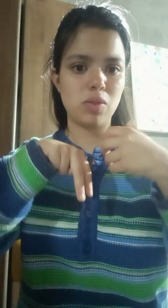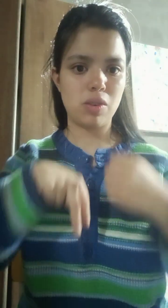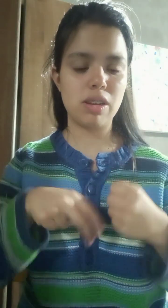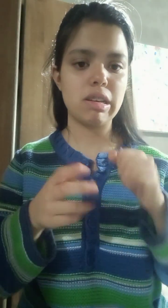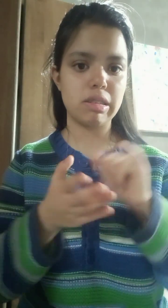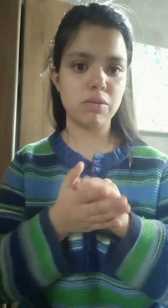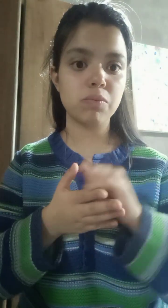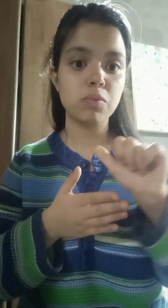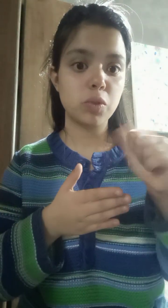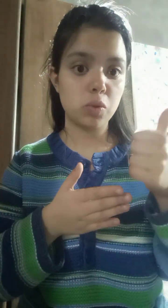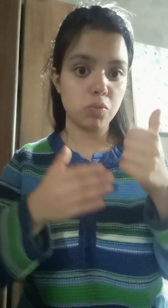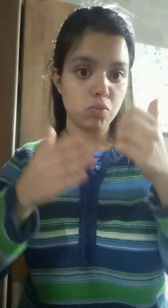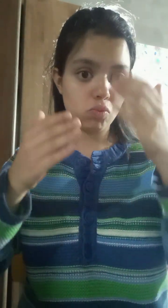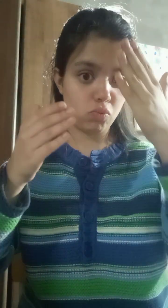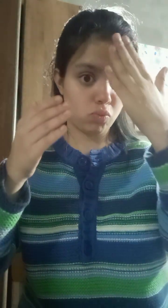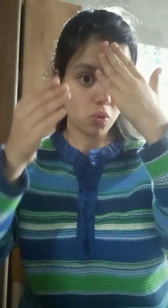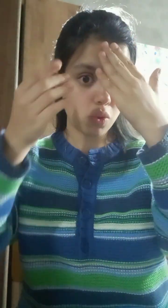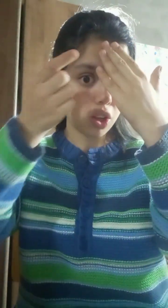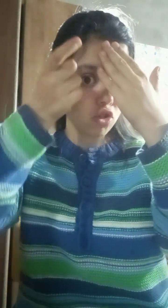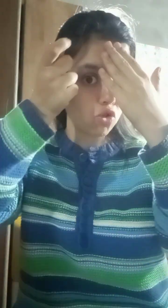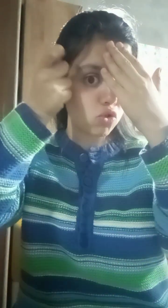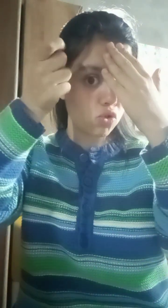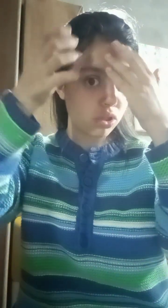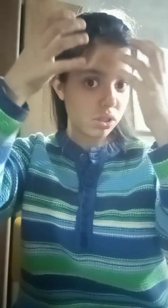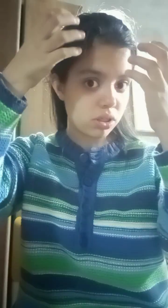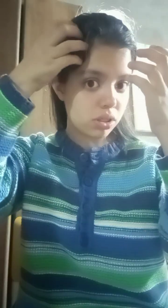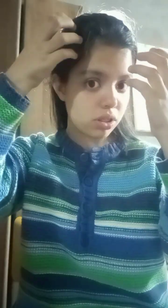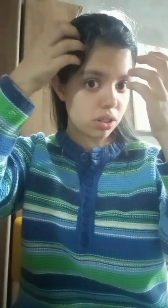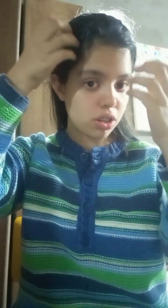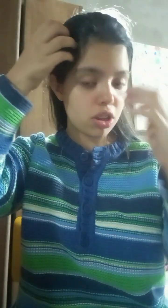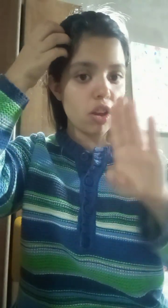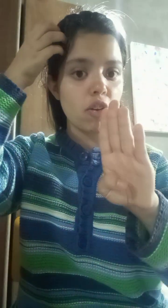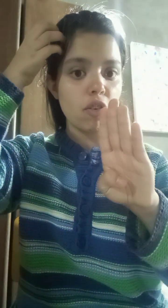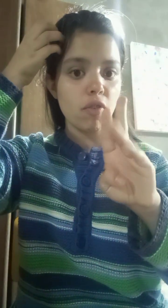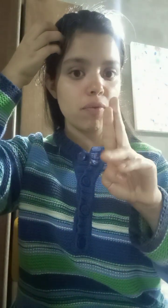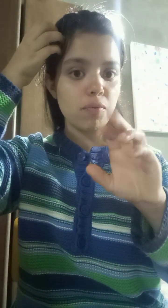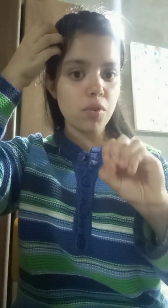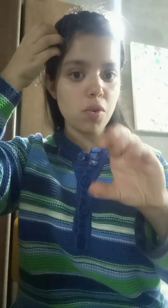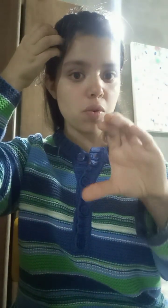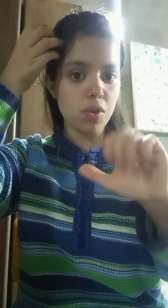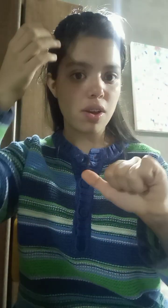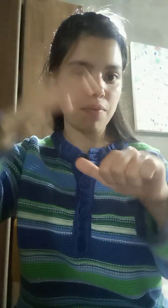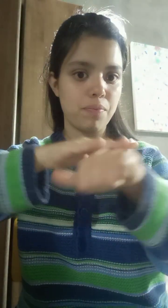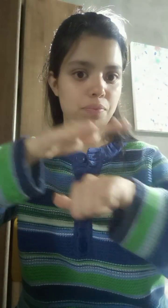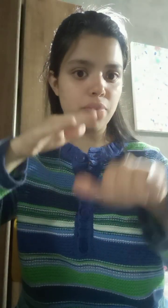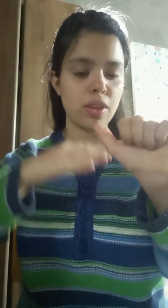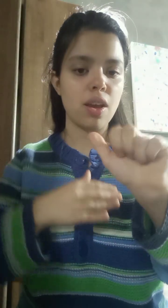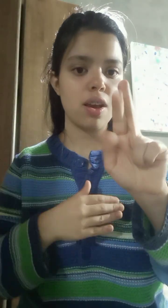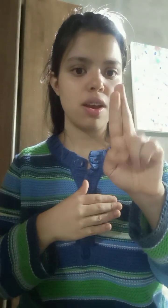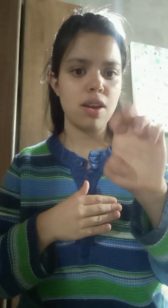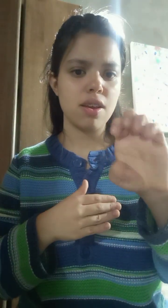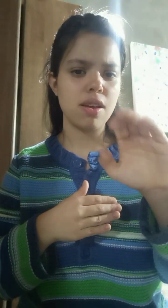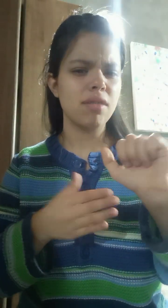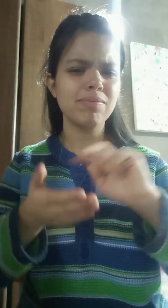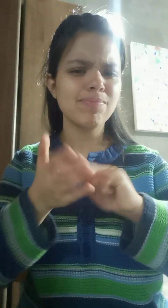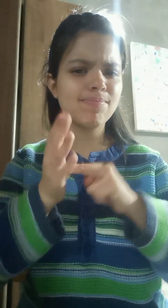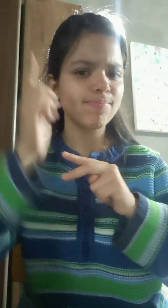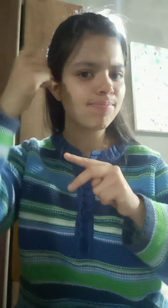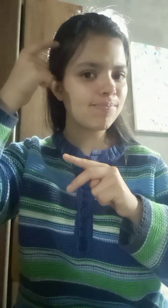dentro del lóbulo frontal, al lado izquierdo, y es del control del habla. El